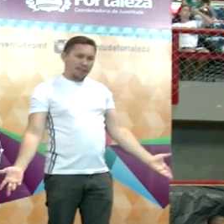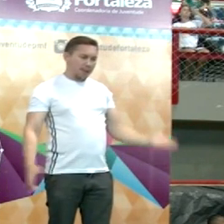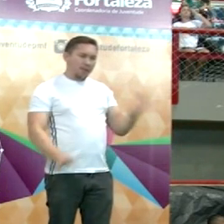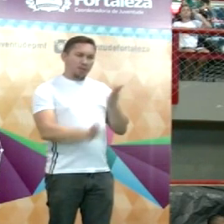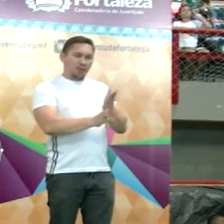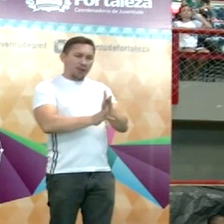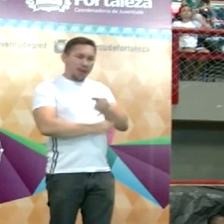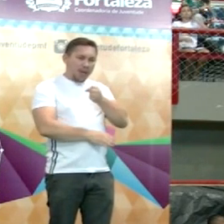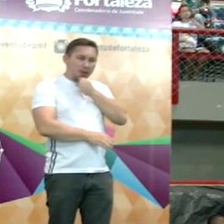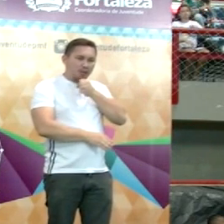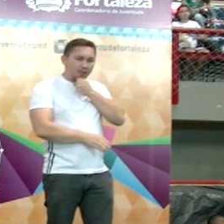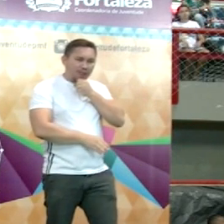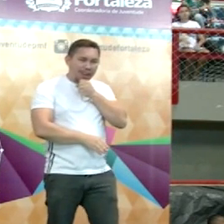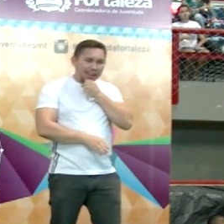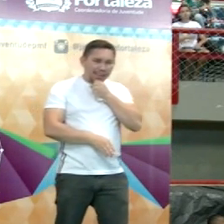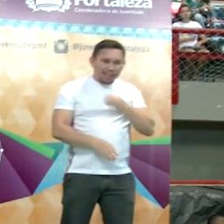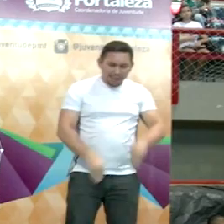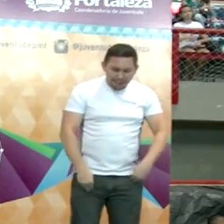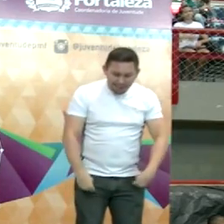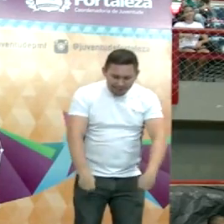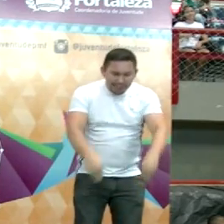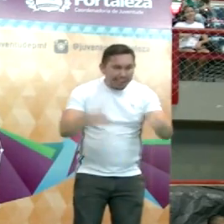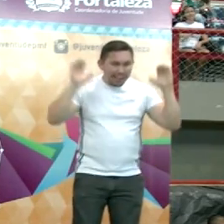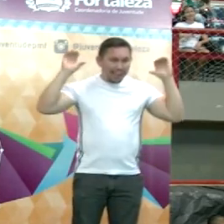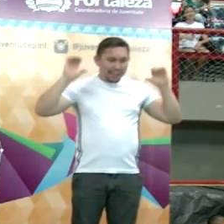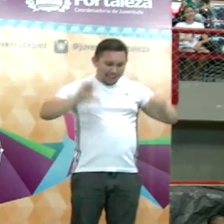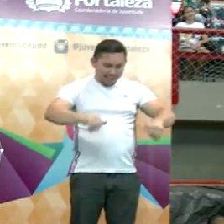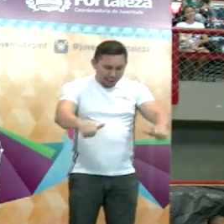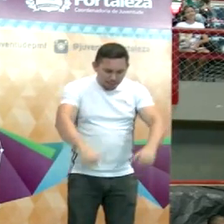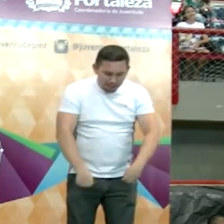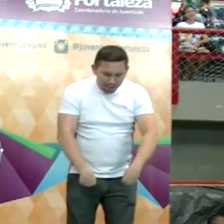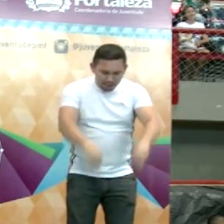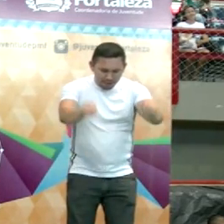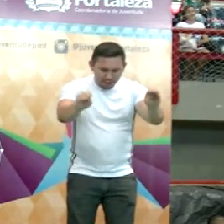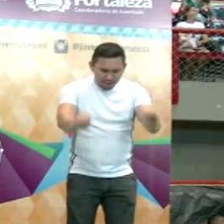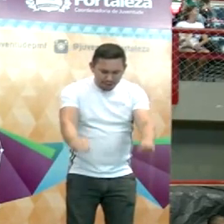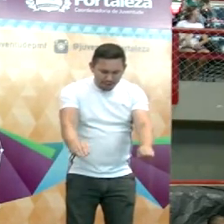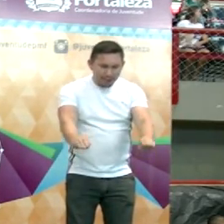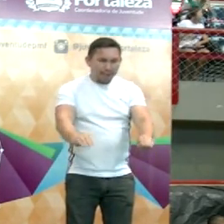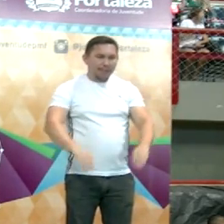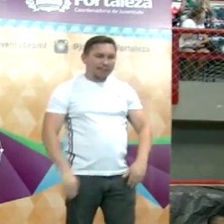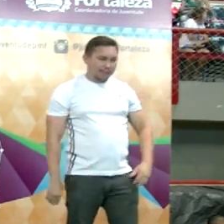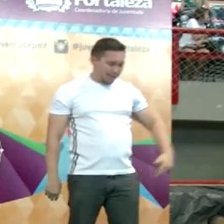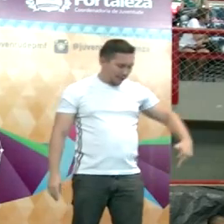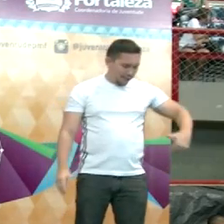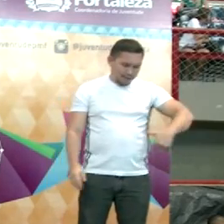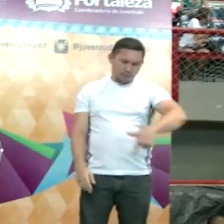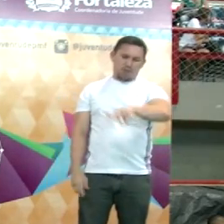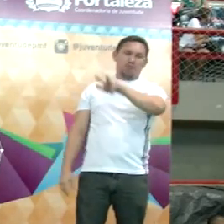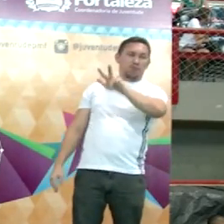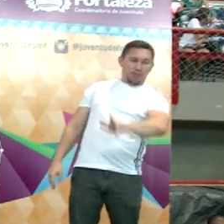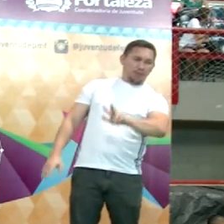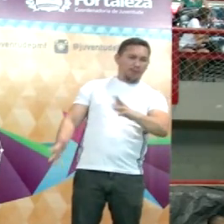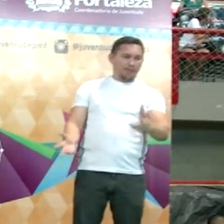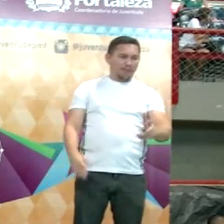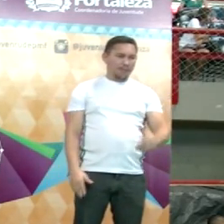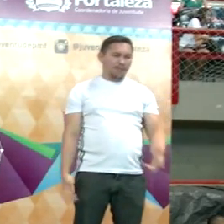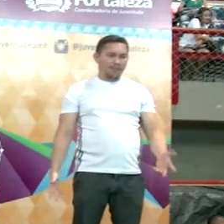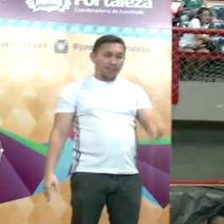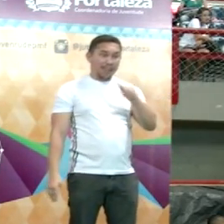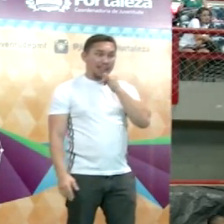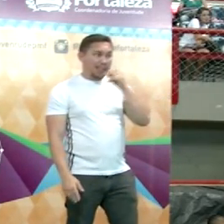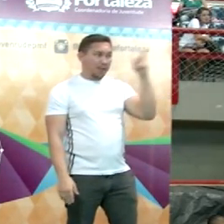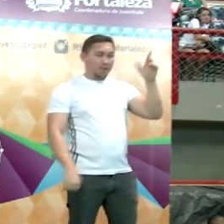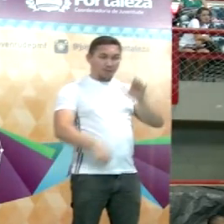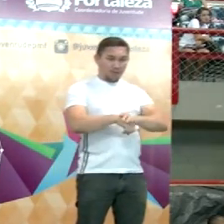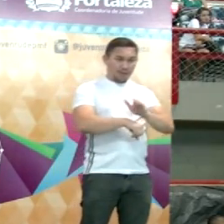casa. Por quê? Porque o idoso, ontem eu vi na televisão a experiência, que colocaram alguns pesos nas pernas dos